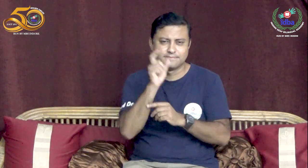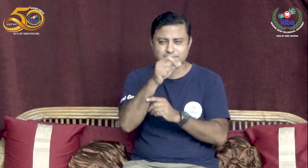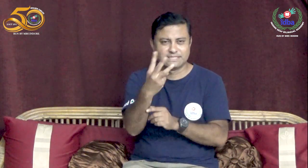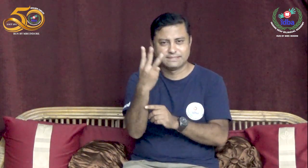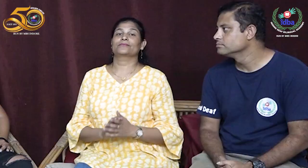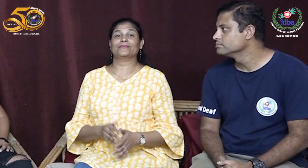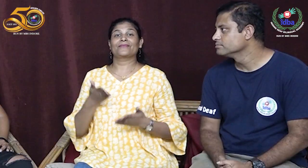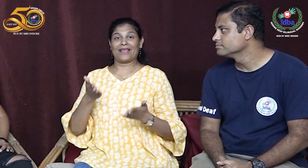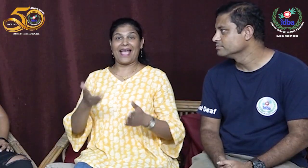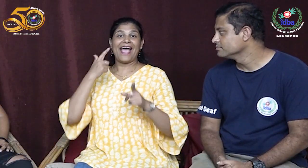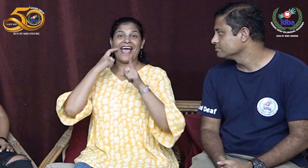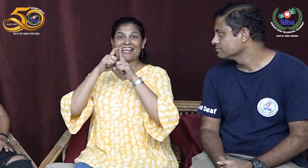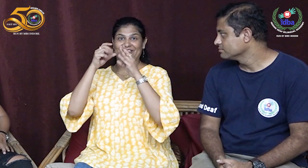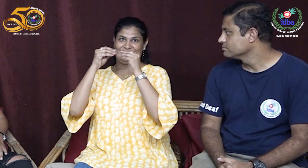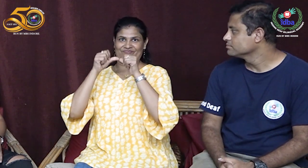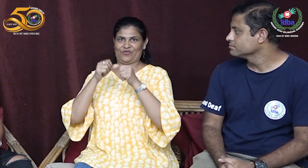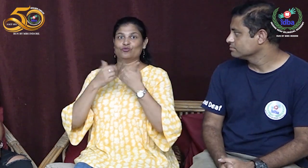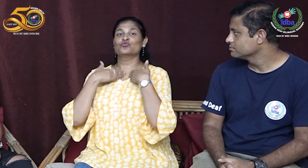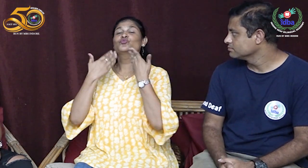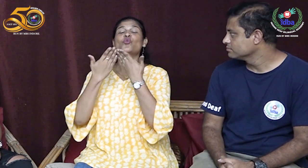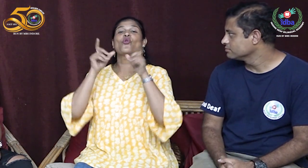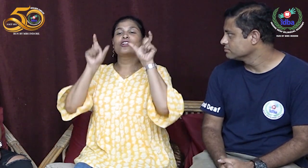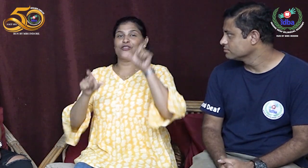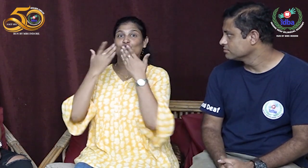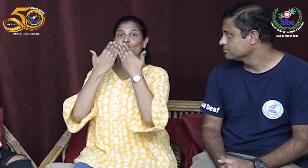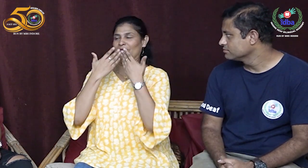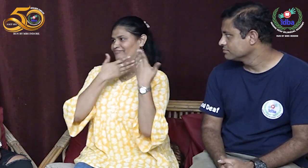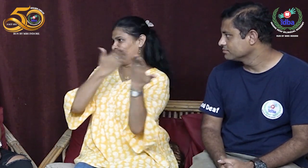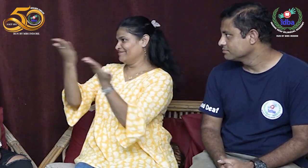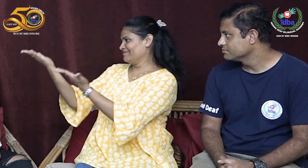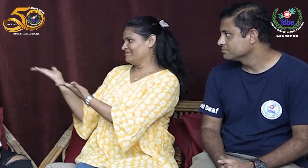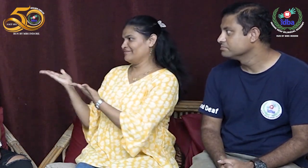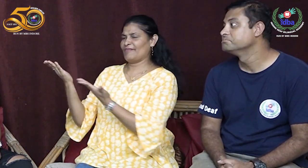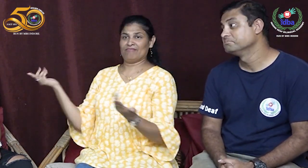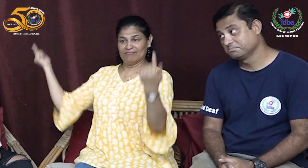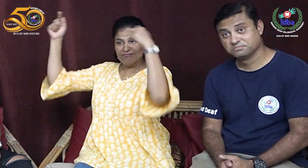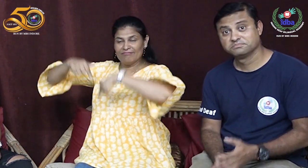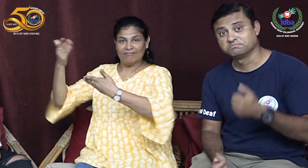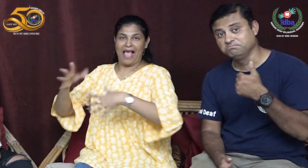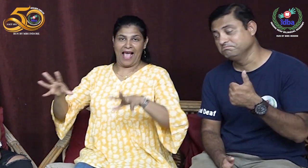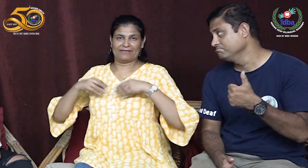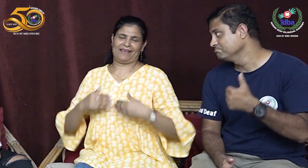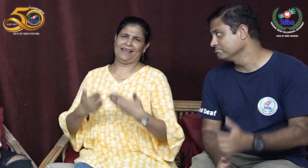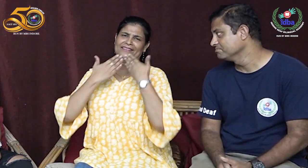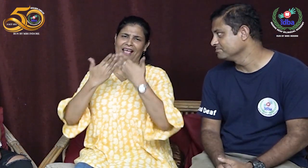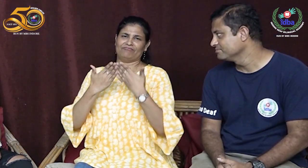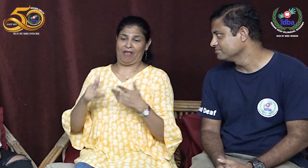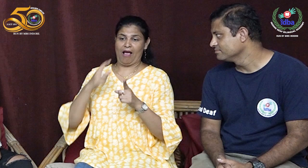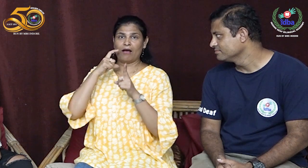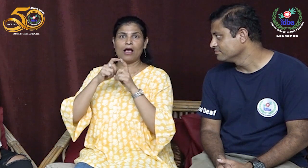बहुत इंपॉर्टेंट। जैसा IDBA पे ये हम लोग ने सब ने इधर IDBA में पढ़े और इधर आए, बहुत बहुत थैंक